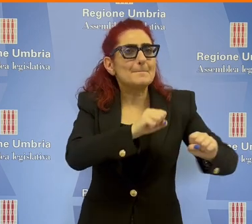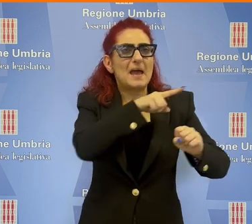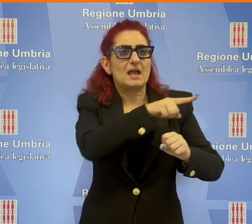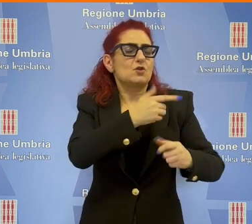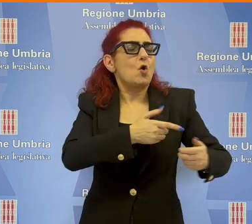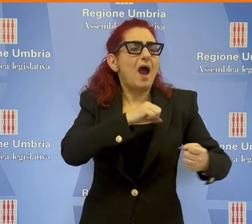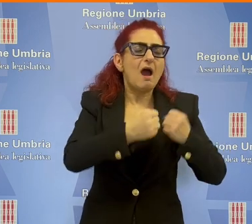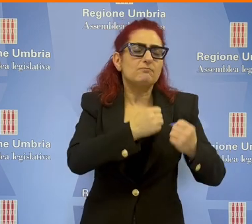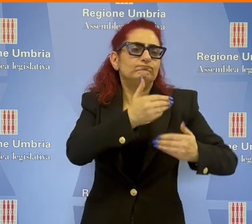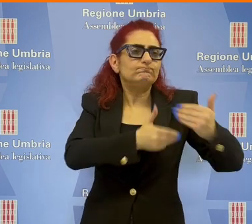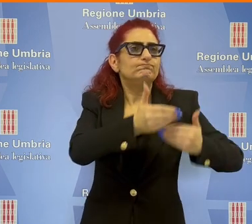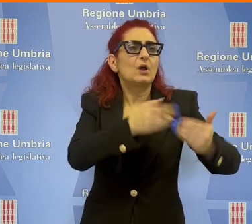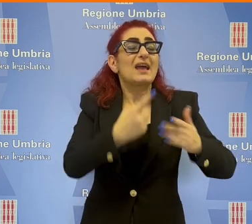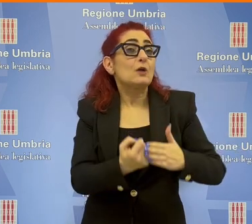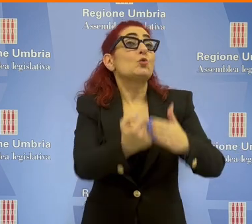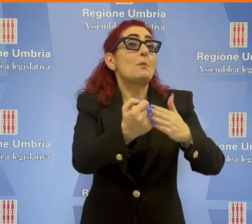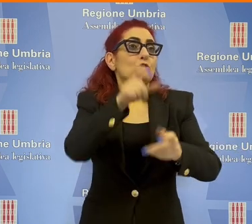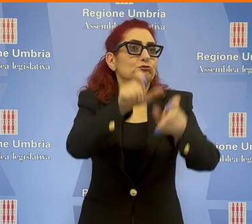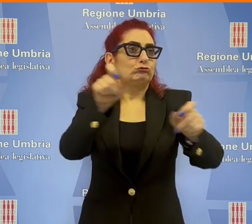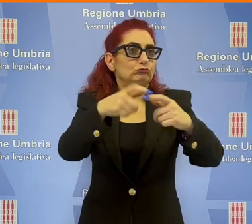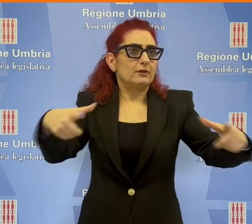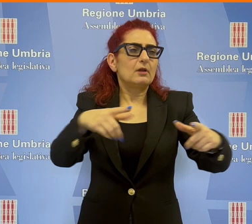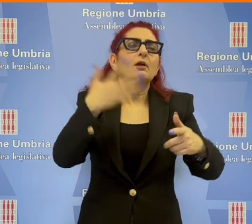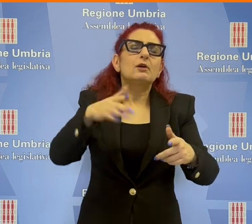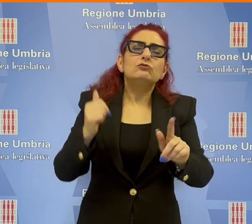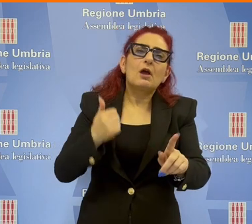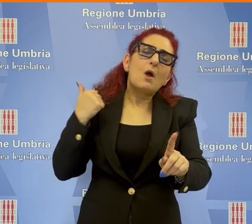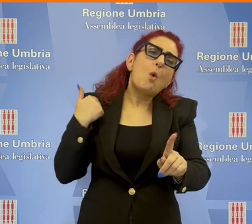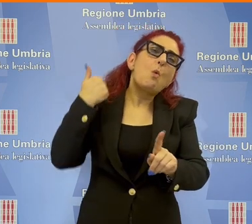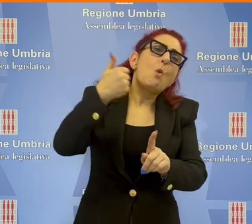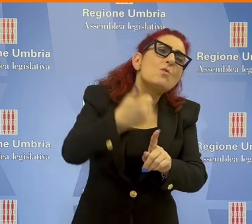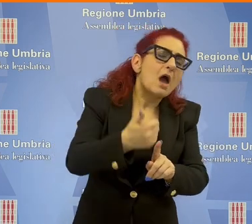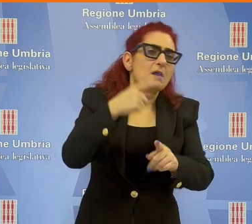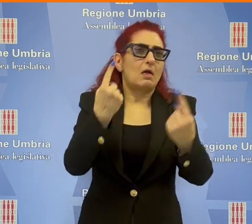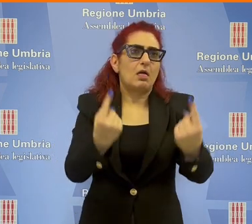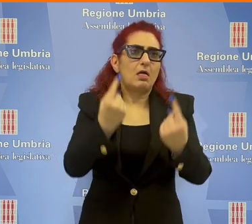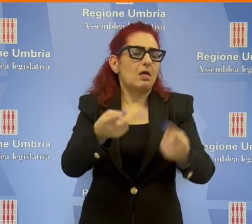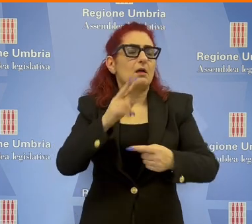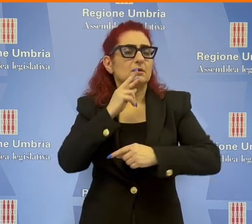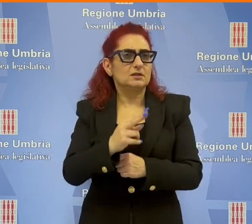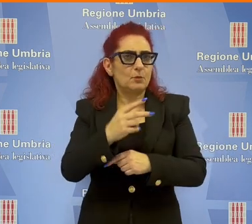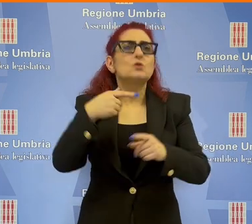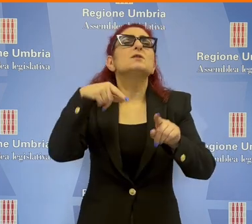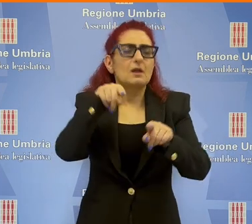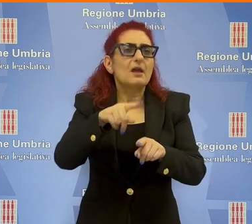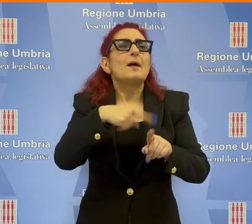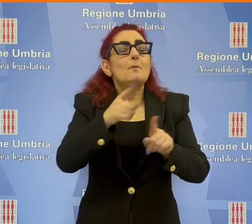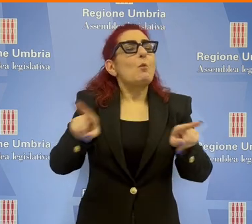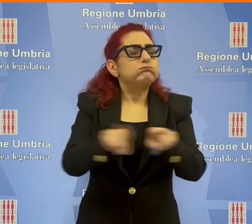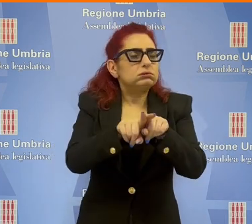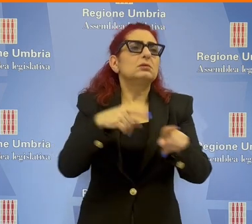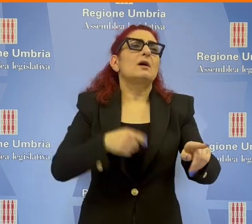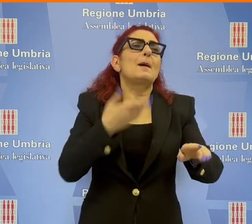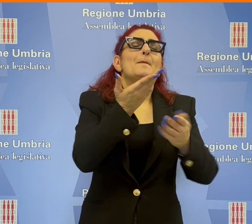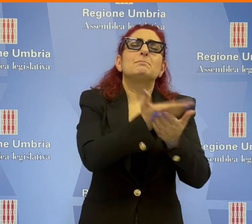serie di azioni che sostengano i cittadini che da un anno attendono risposte, è stata presentata anche nei comuni di Perugia